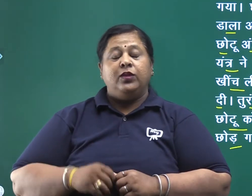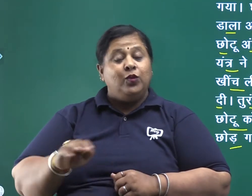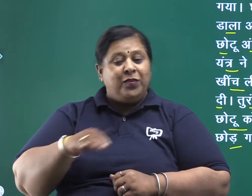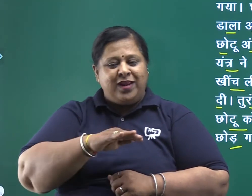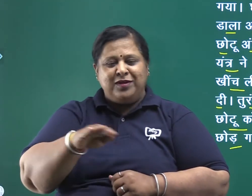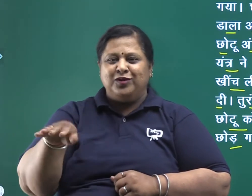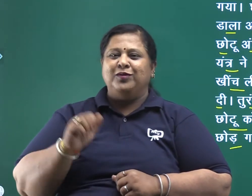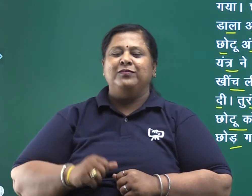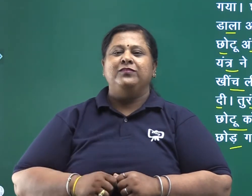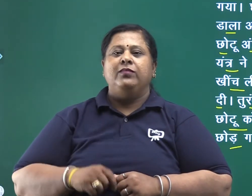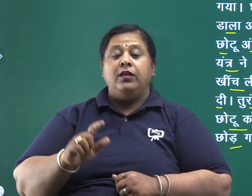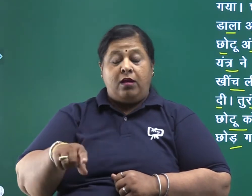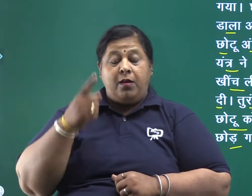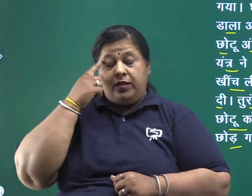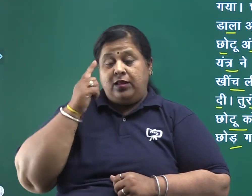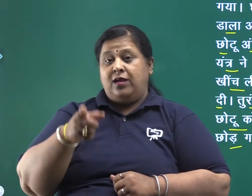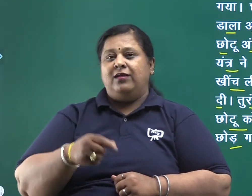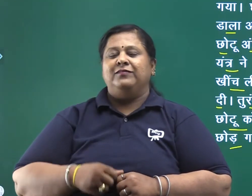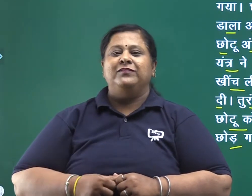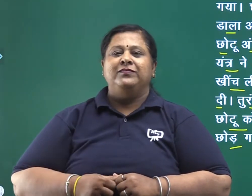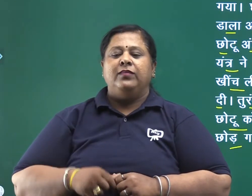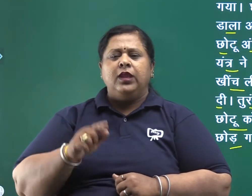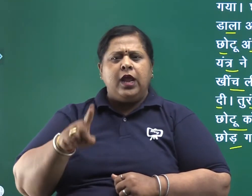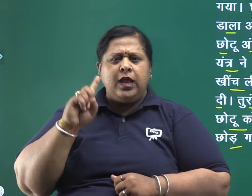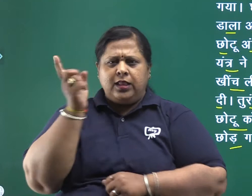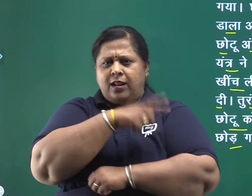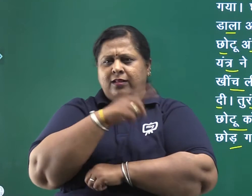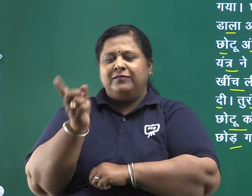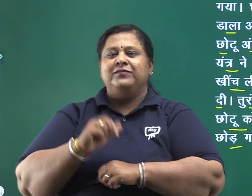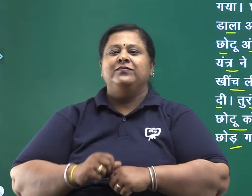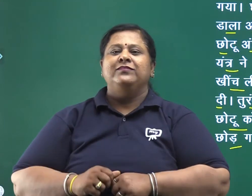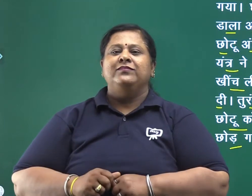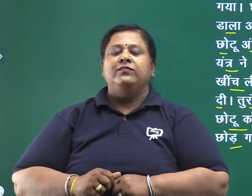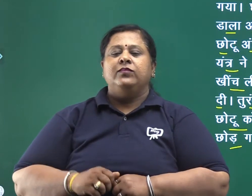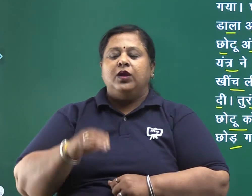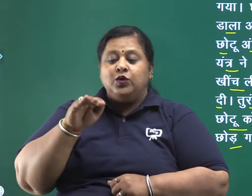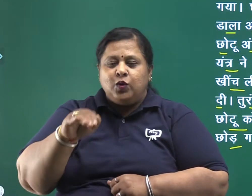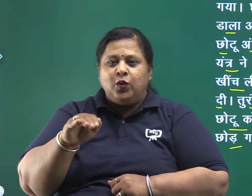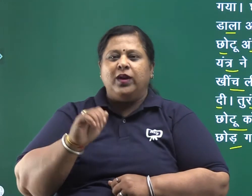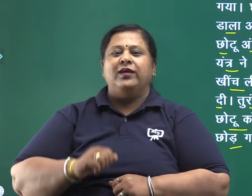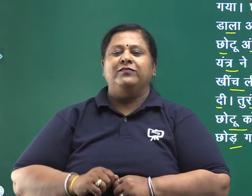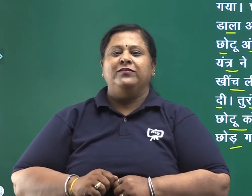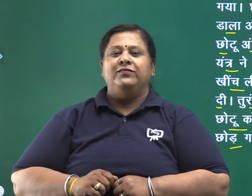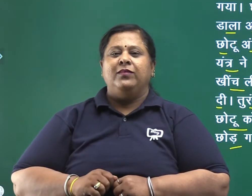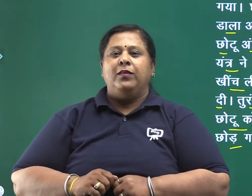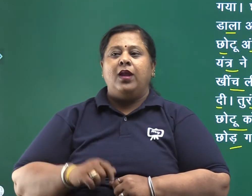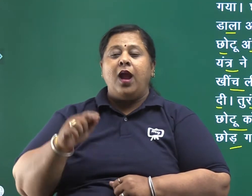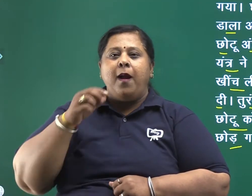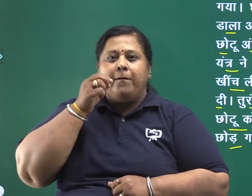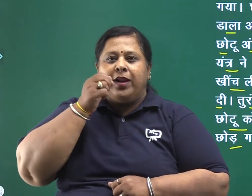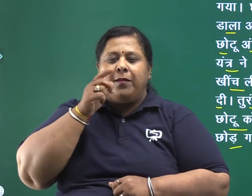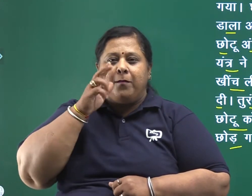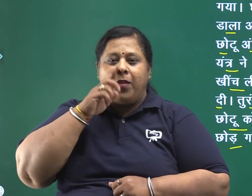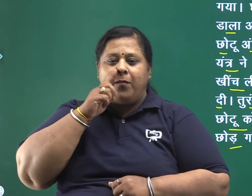प्यारे बच्चों, यहाँ हमने देखा कि एक दिन छोटू ने अपने पापा